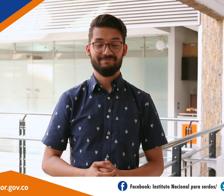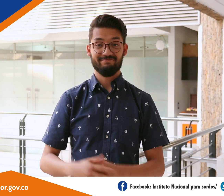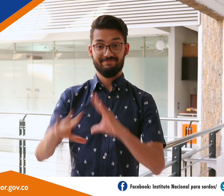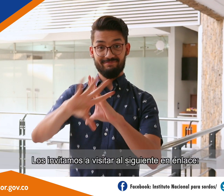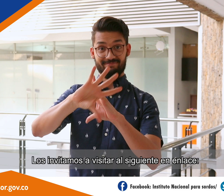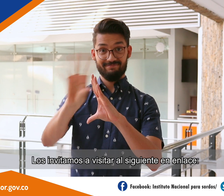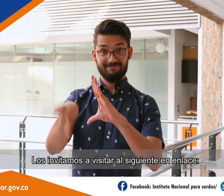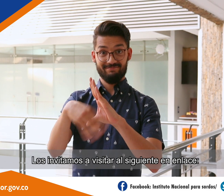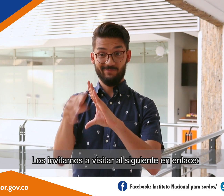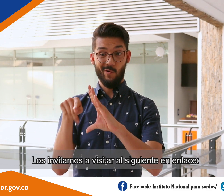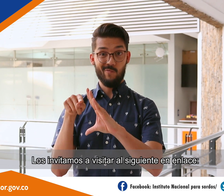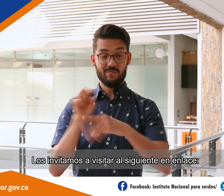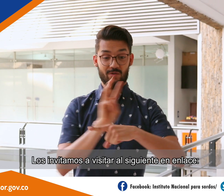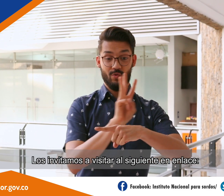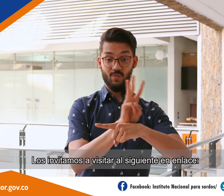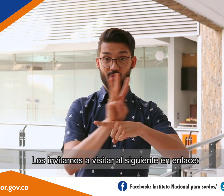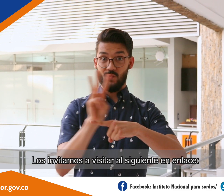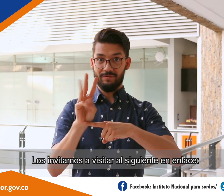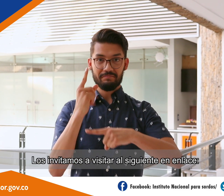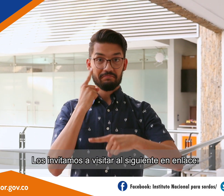Los invitamos a visitar el siguiente enlace,